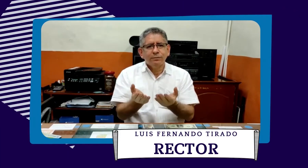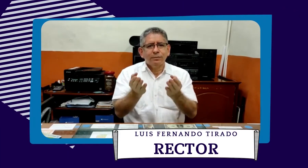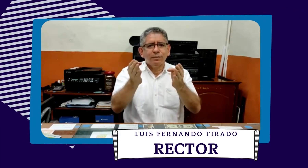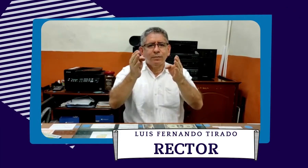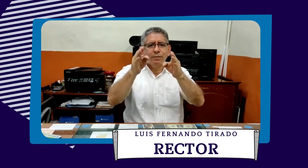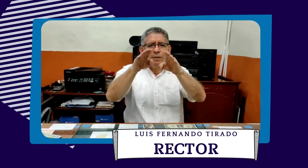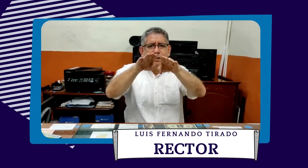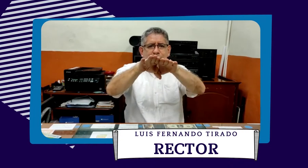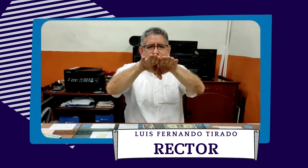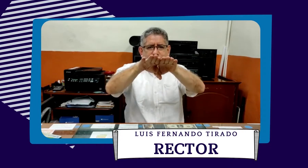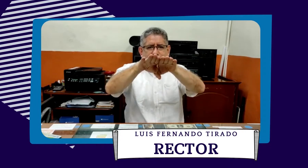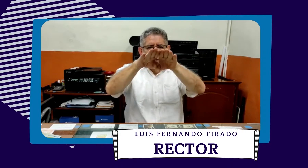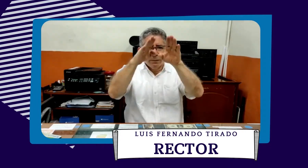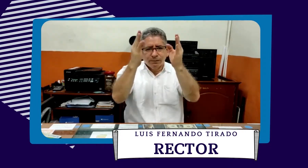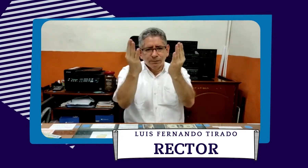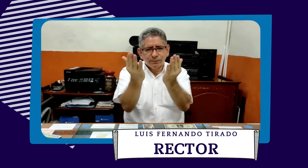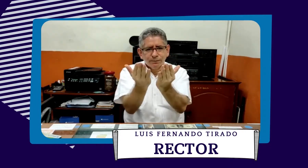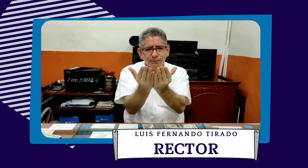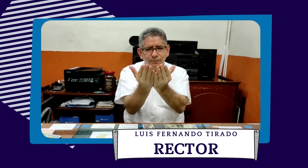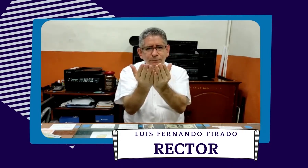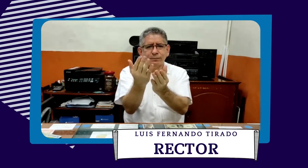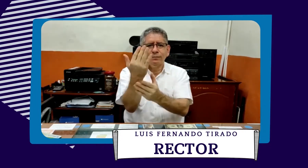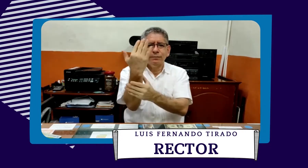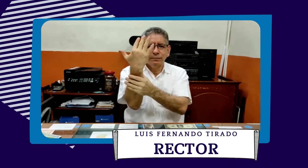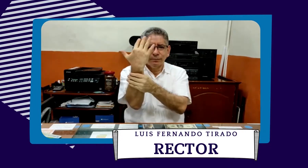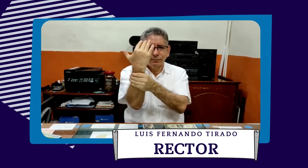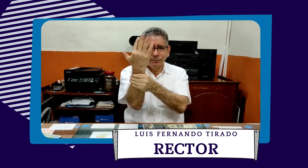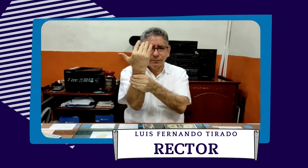Bienvenidos a la institución educativa Gabriel Echavarría.